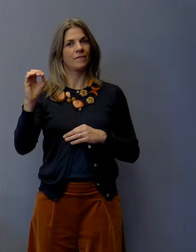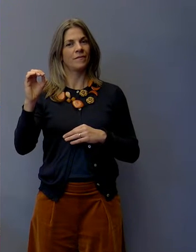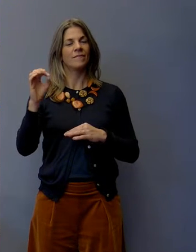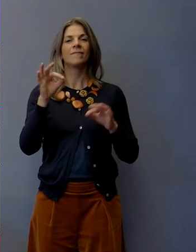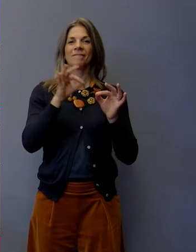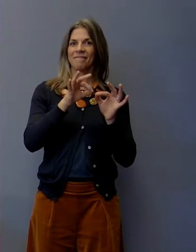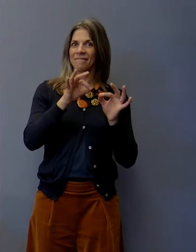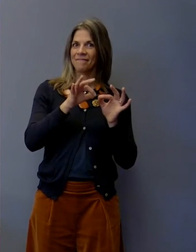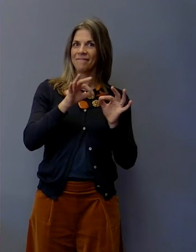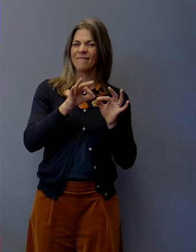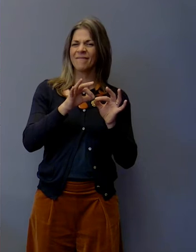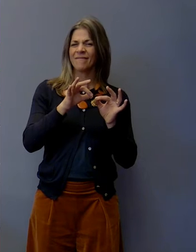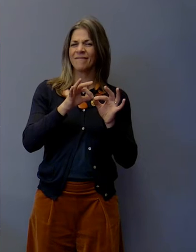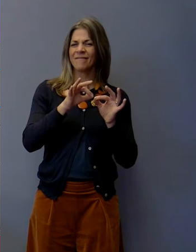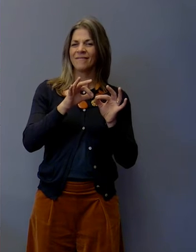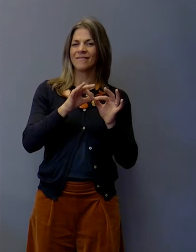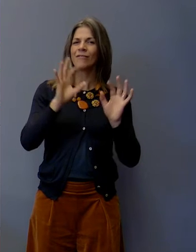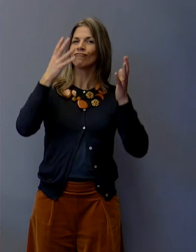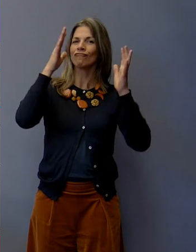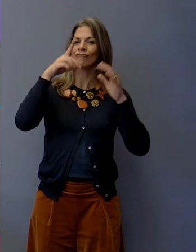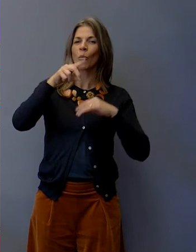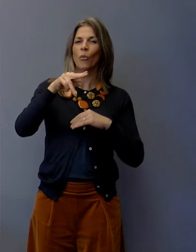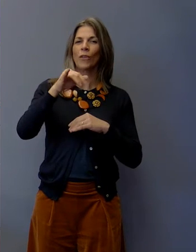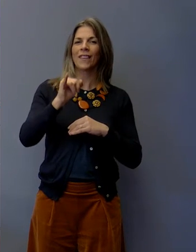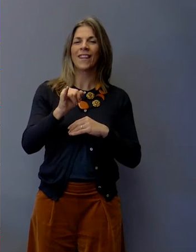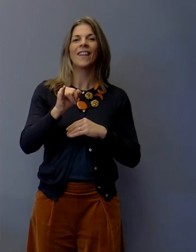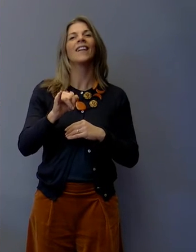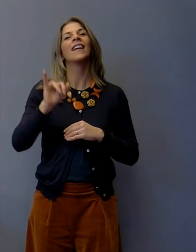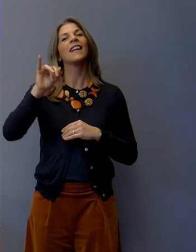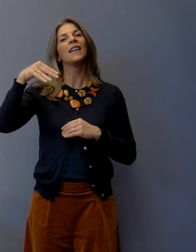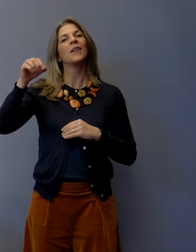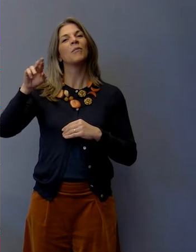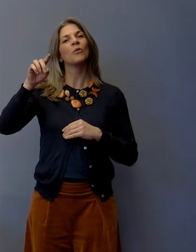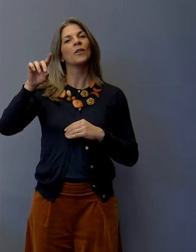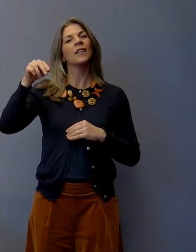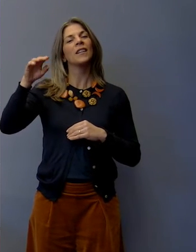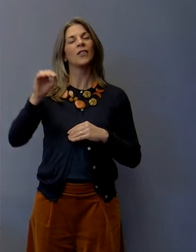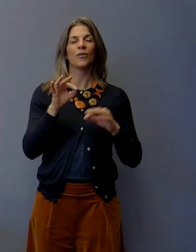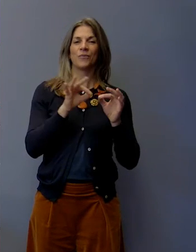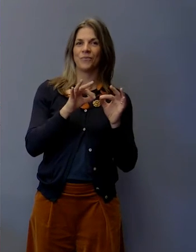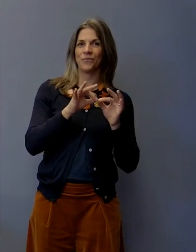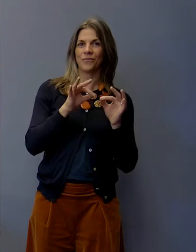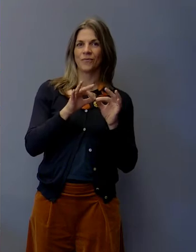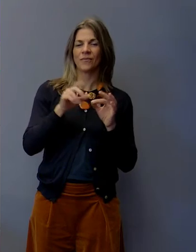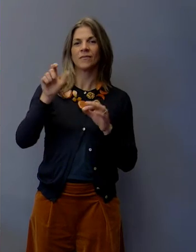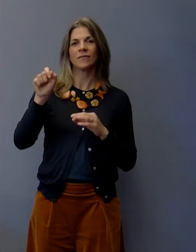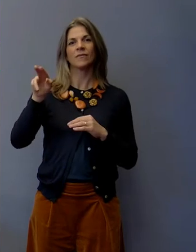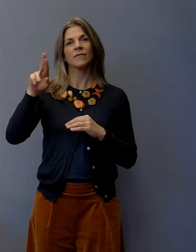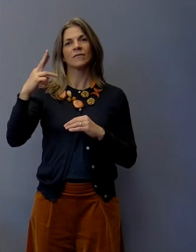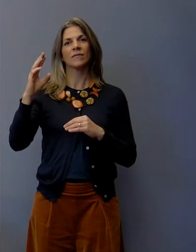favorevole immordino amorevole consigliera laura